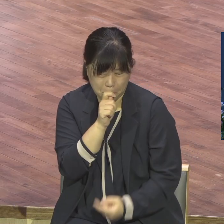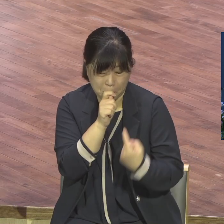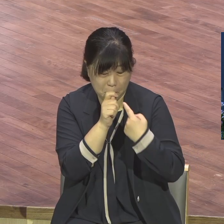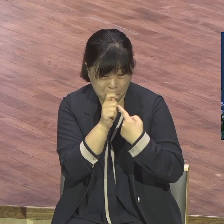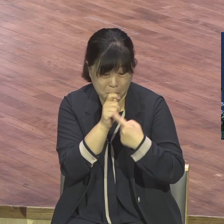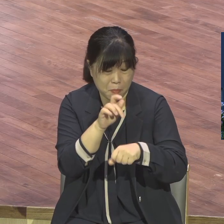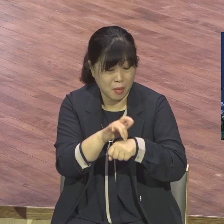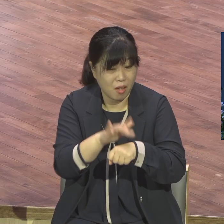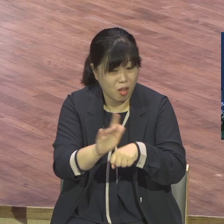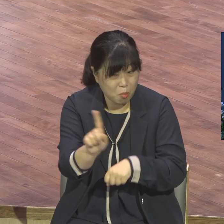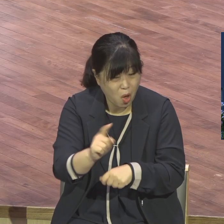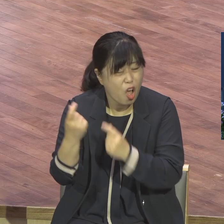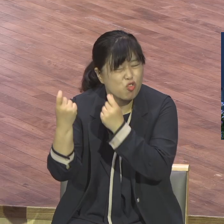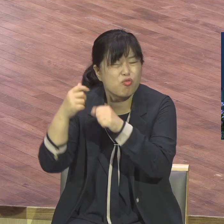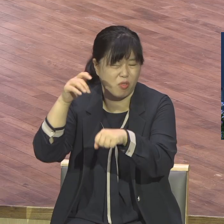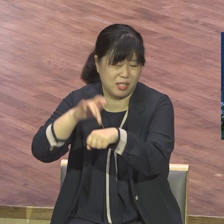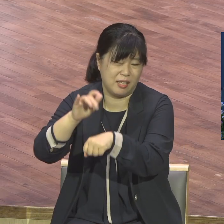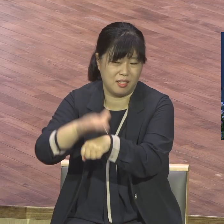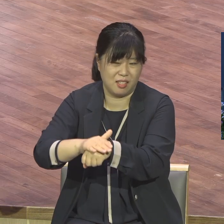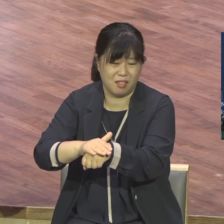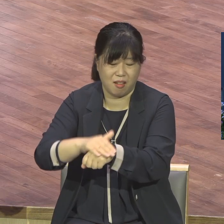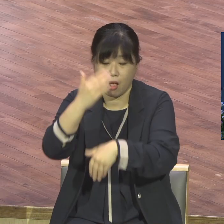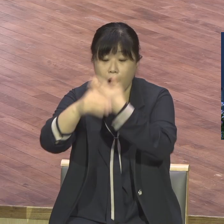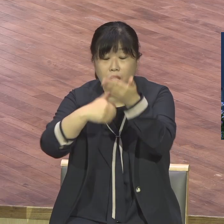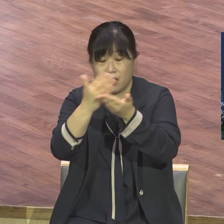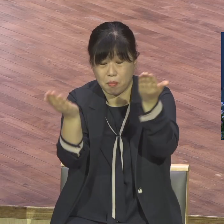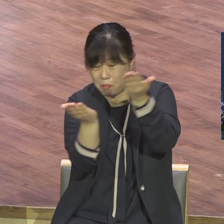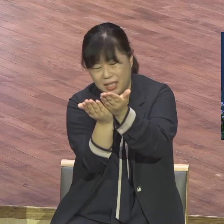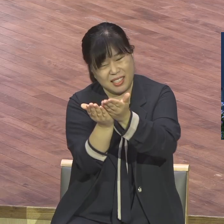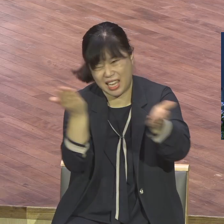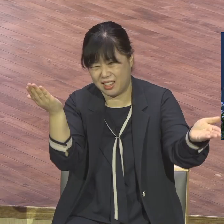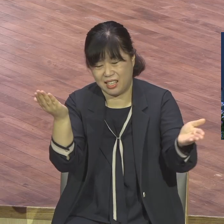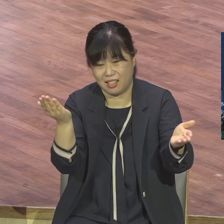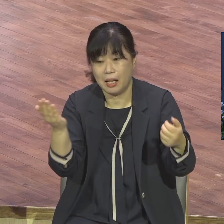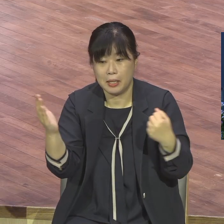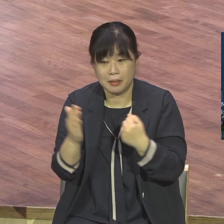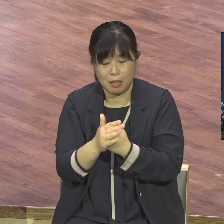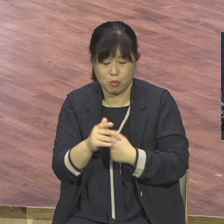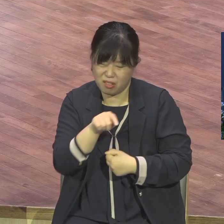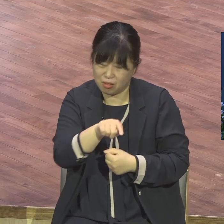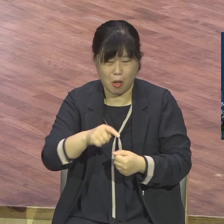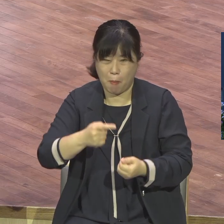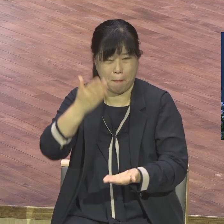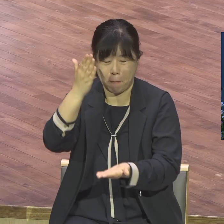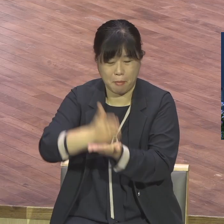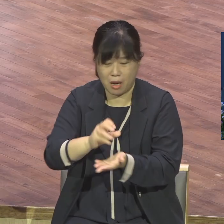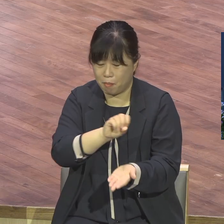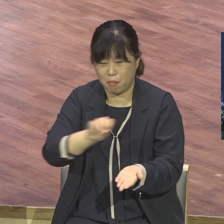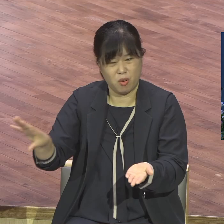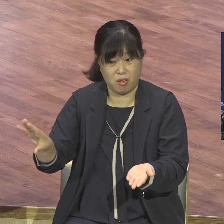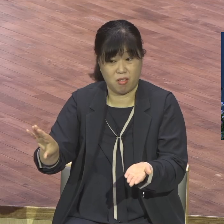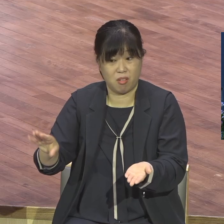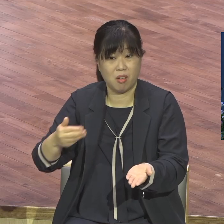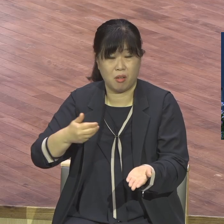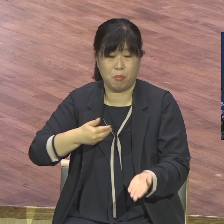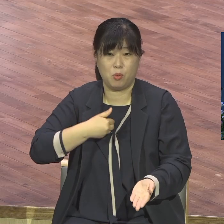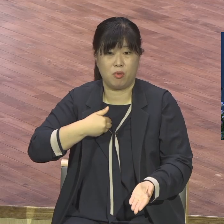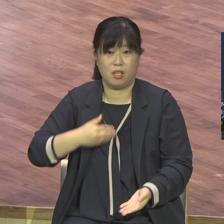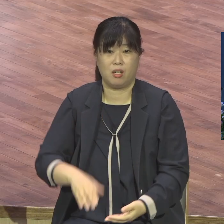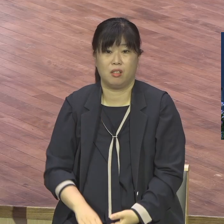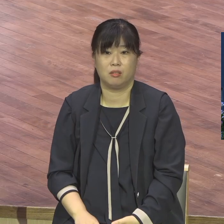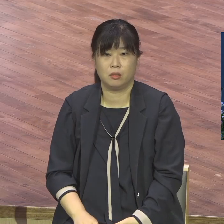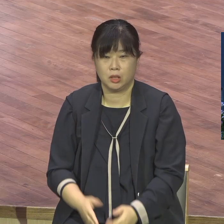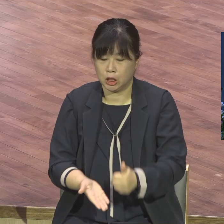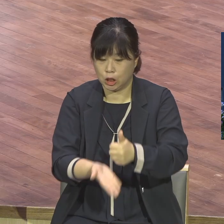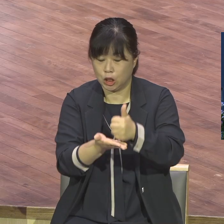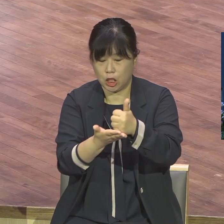사단의 그냥 뭐 지시 속에서 조상들이 살아왔기 때문에 꼴이 그리 된 거예요. 체질이 그리 된 거예요.